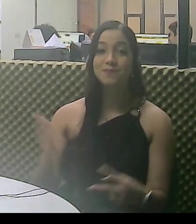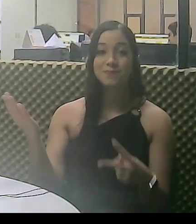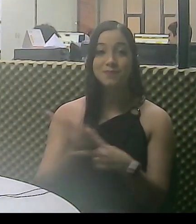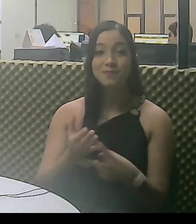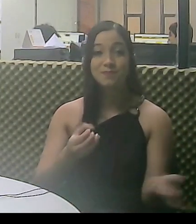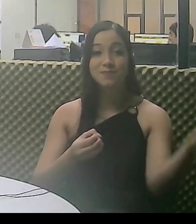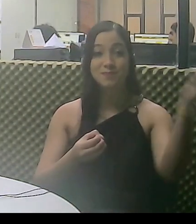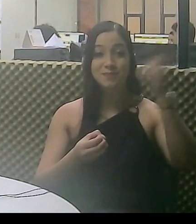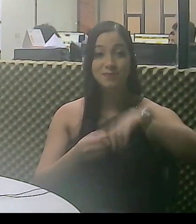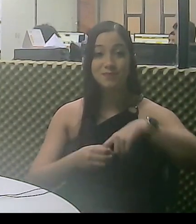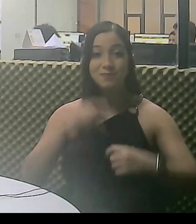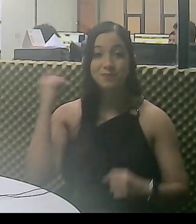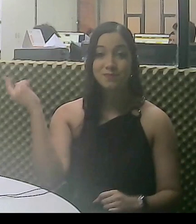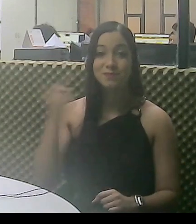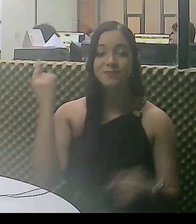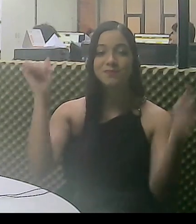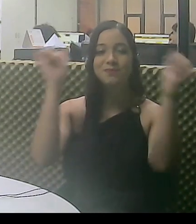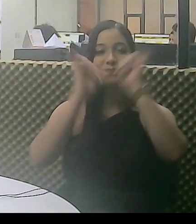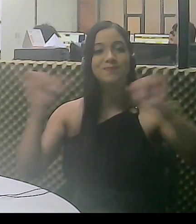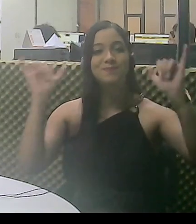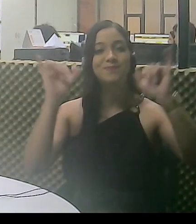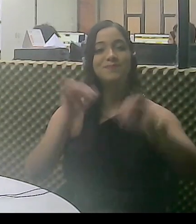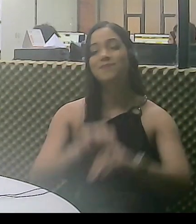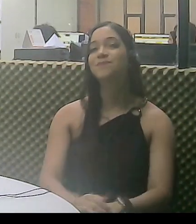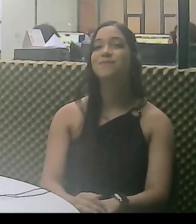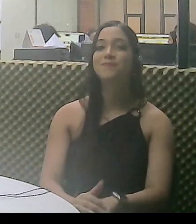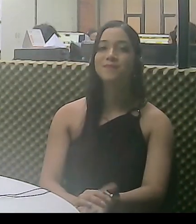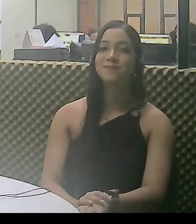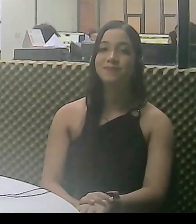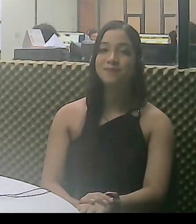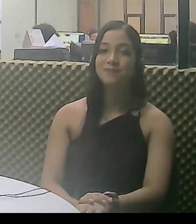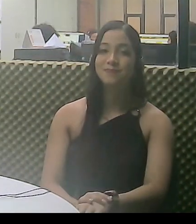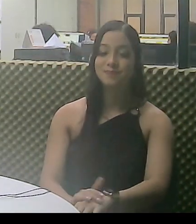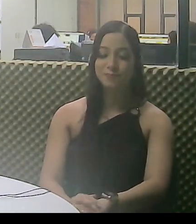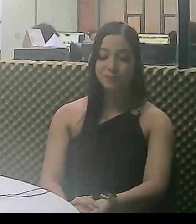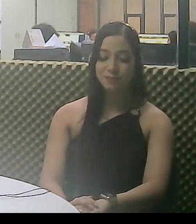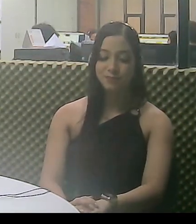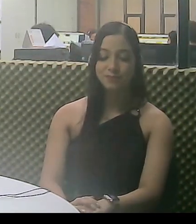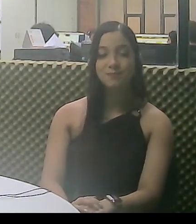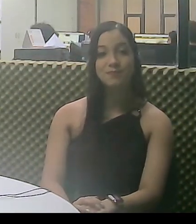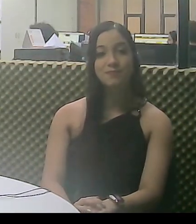para um rápido intervalo e logo voltamos com o Giro de Notícias.